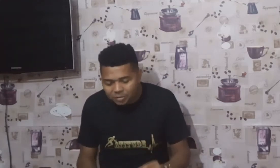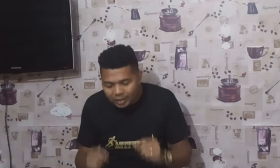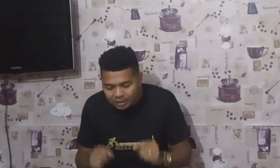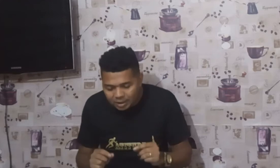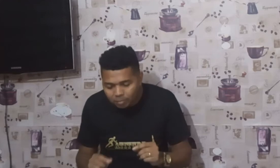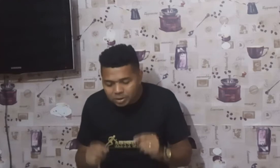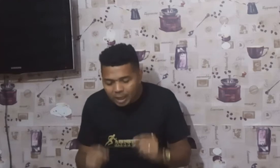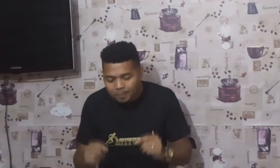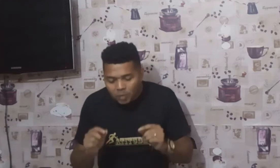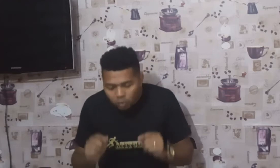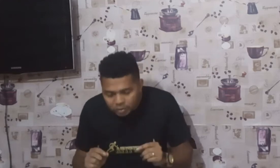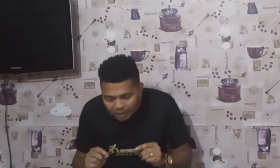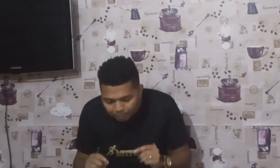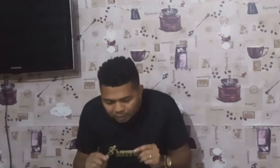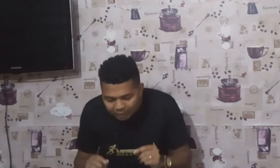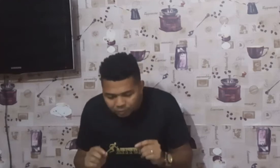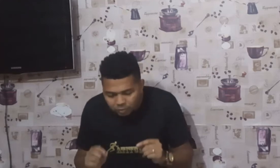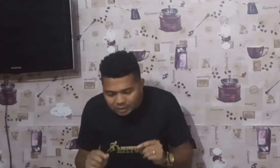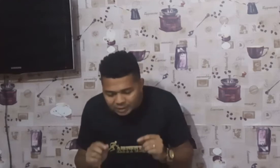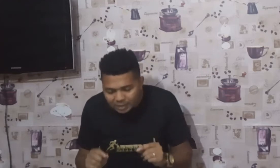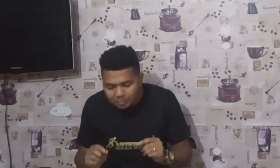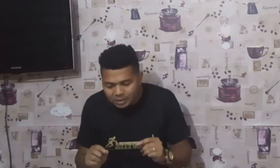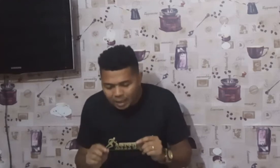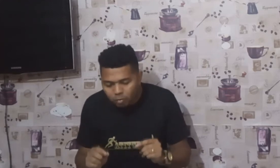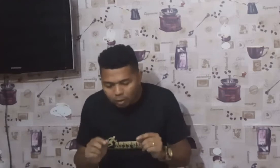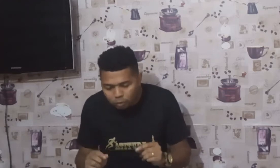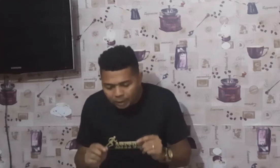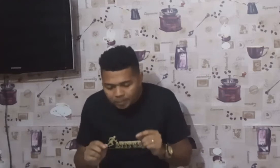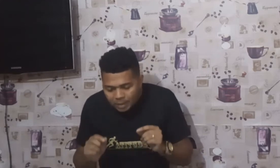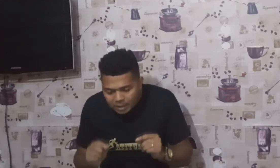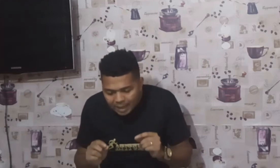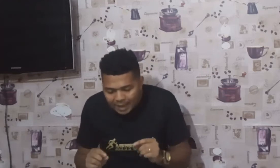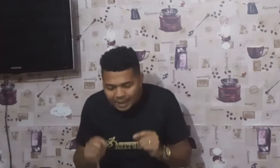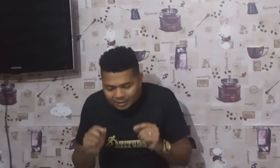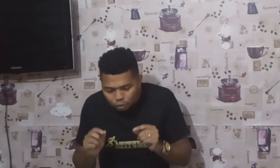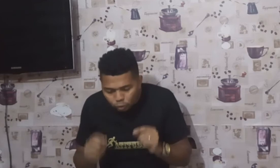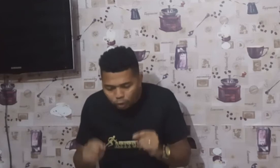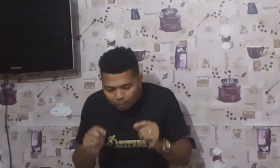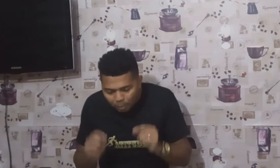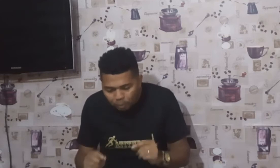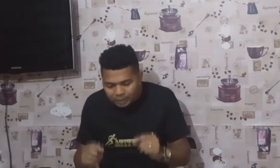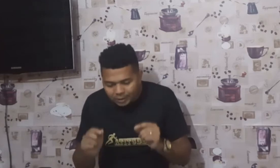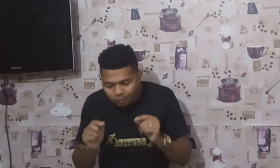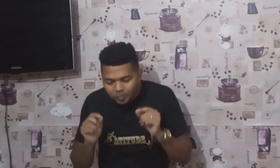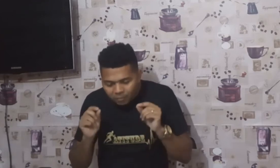Legislativa. Acreditamos que os deputados vão se sensibilizar com a luta que é de toda a população.